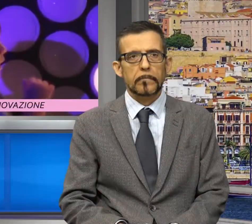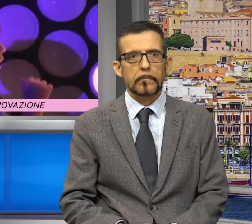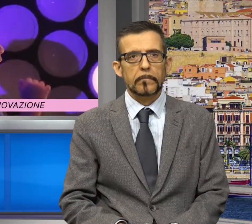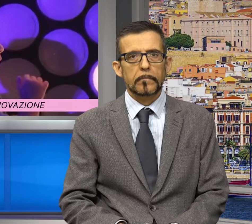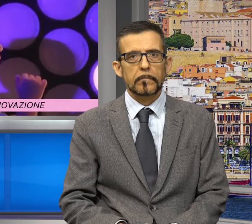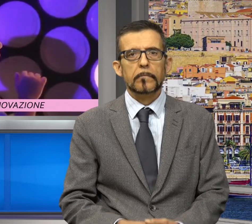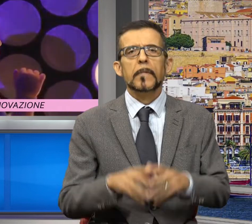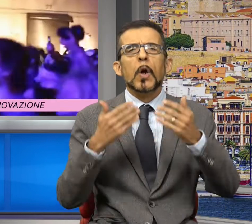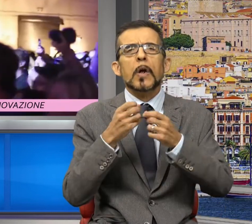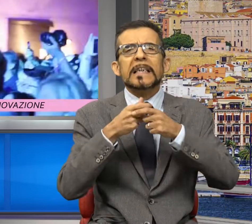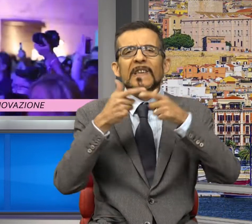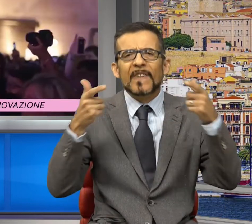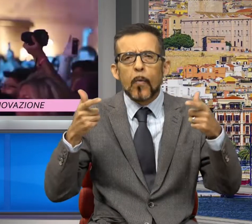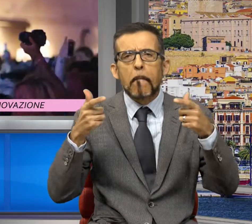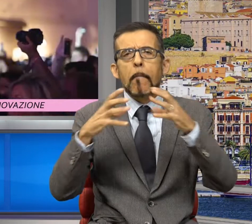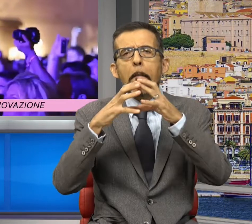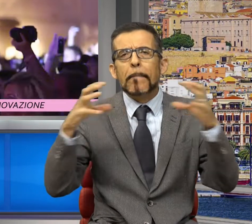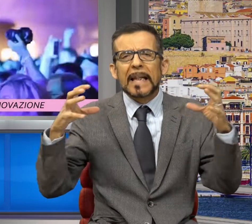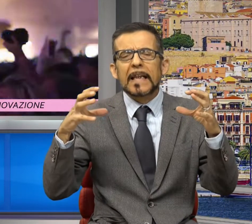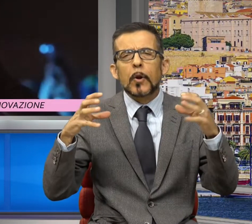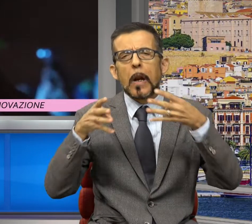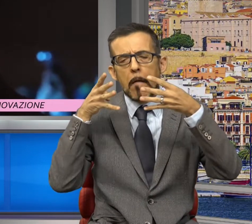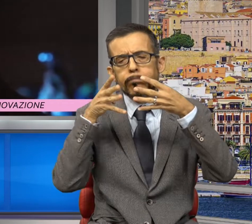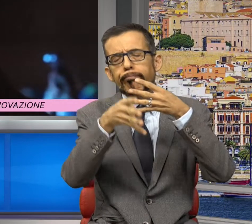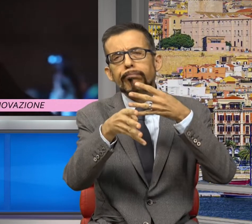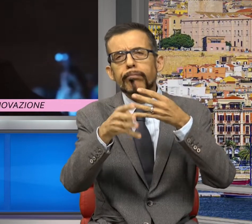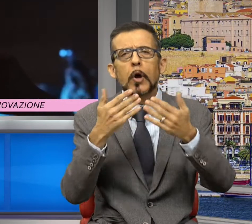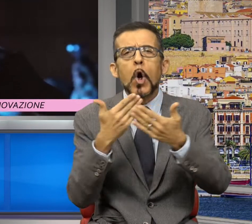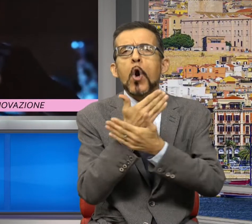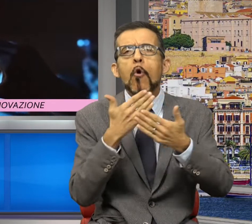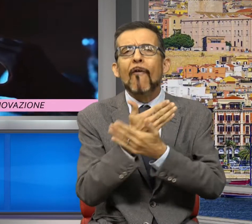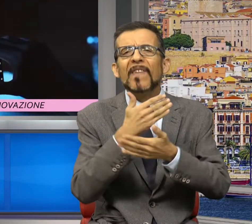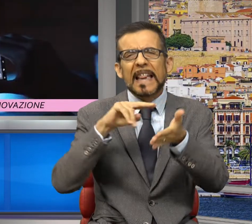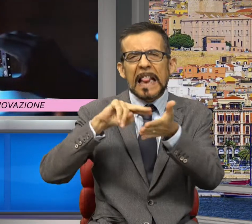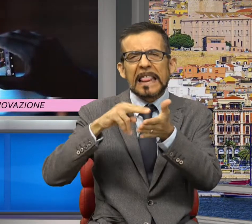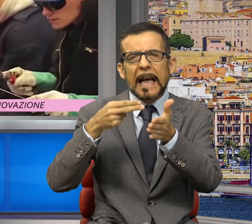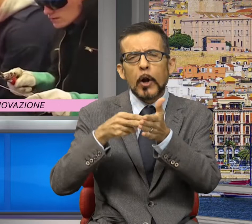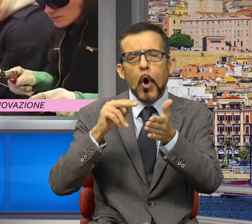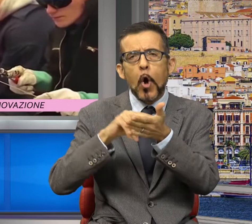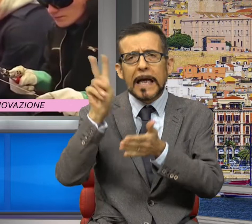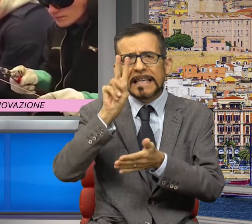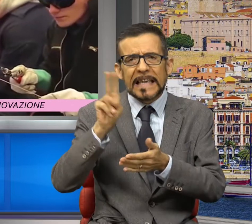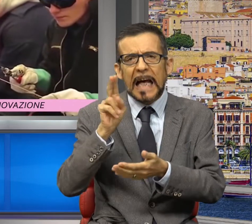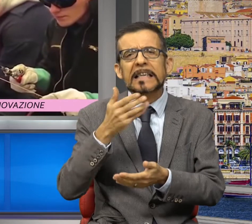Lo sviluppo imprenditoriale passa per l'innovazione tecnologica e Sassari, grazie ai fondi europei del programma operativo FES